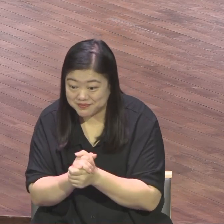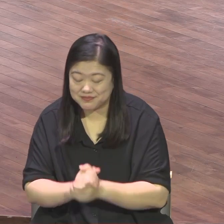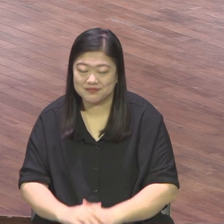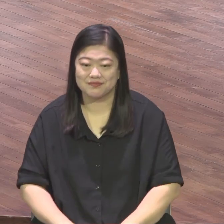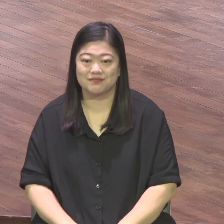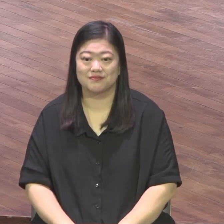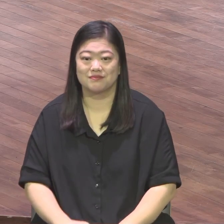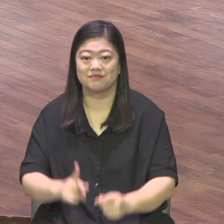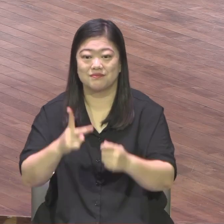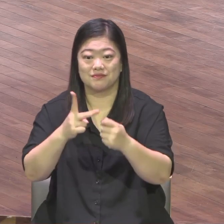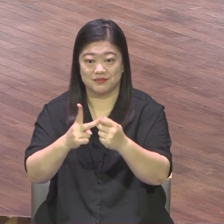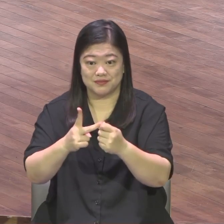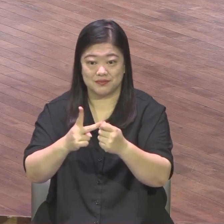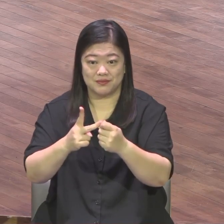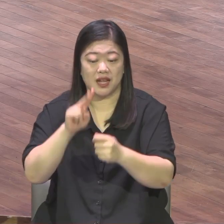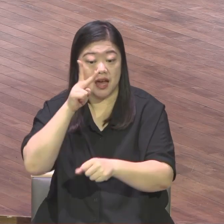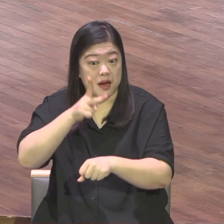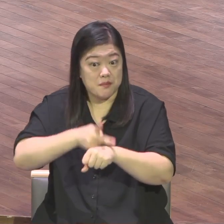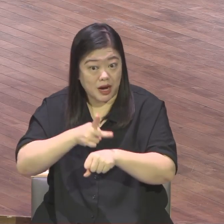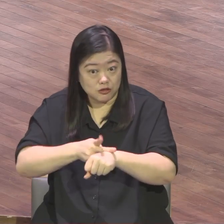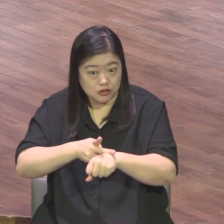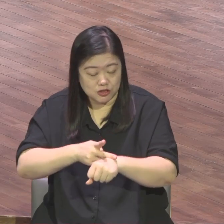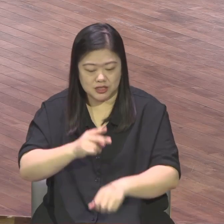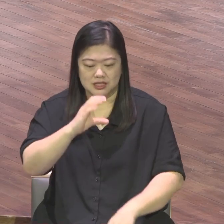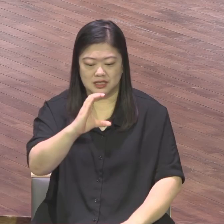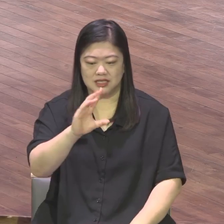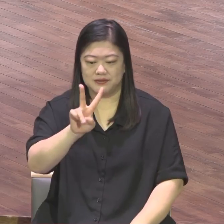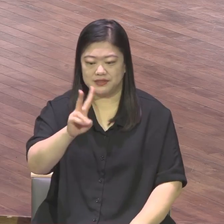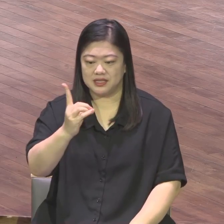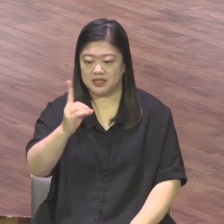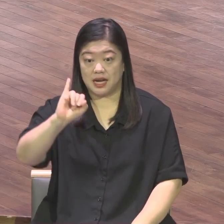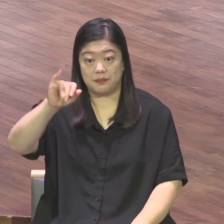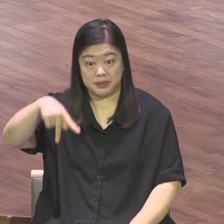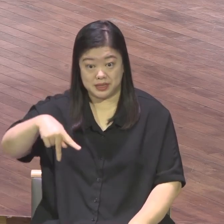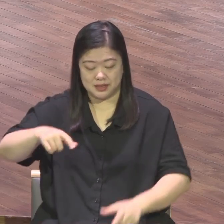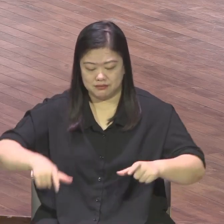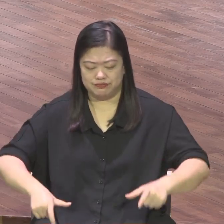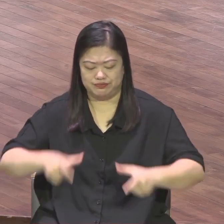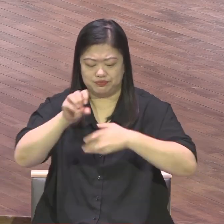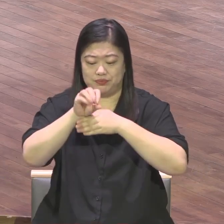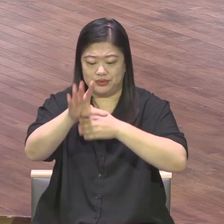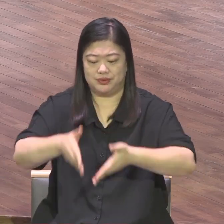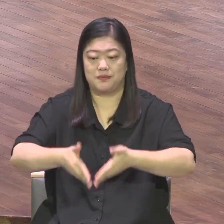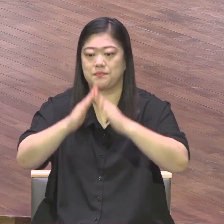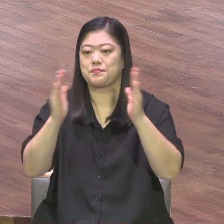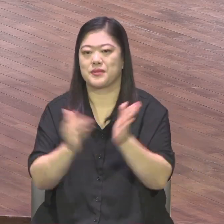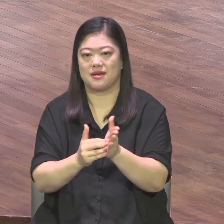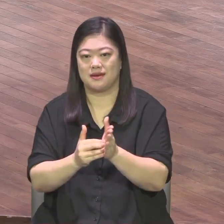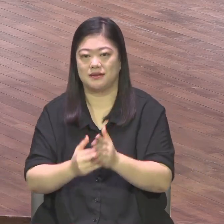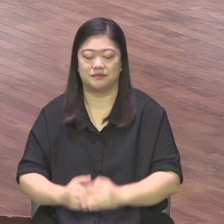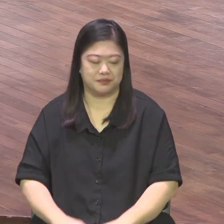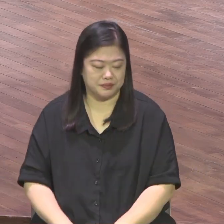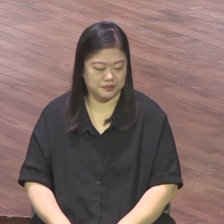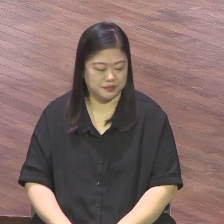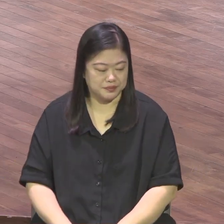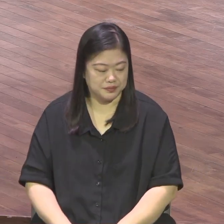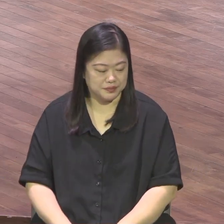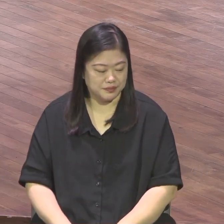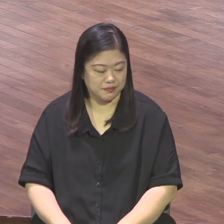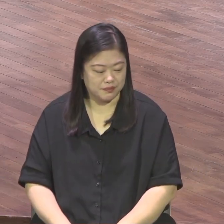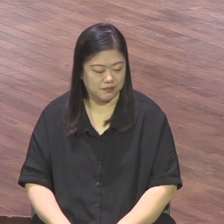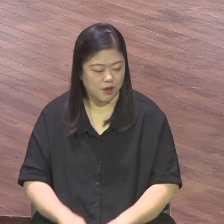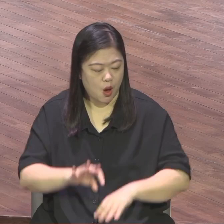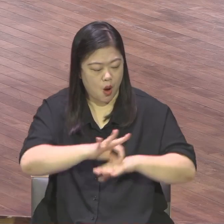번째로 CVDIP 망대를 세우는 바울입니다. 30절입니다. 왕과 총독과 버니게와 그와 함께 앉은 사람들이